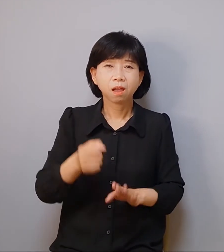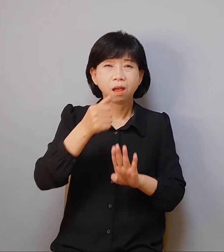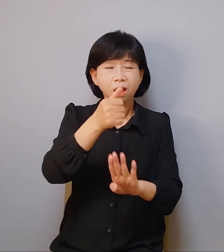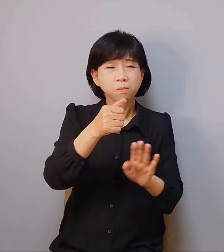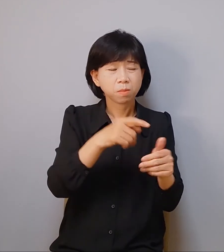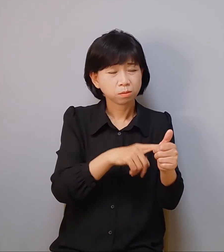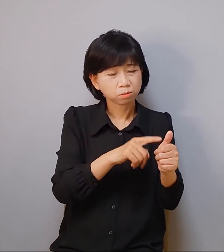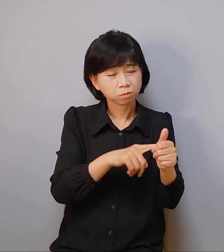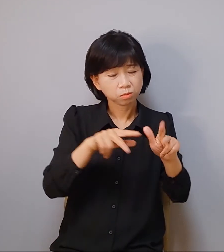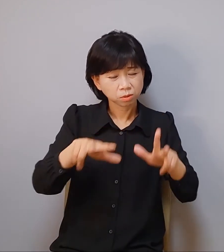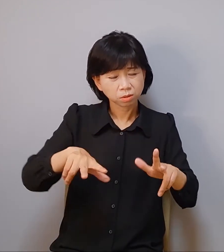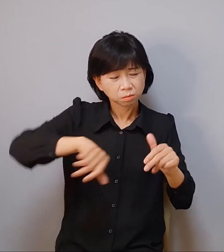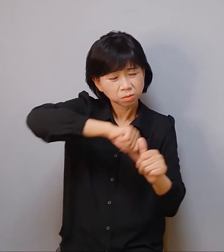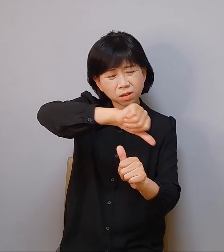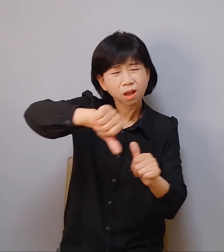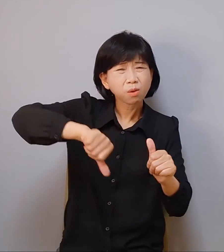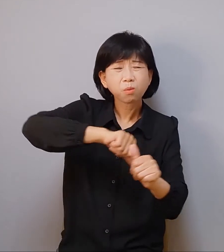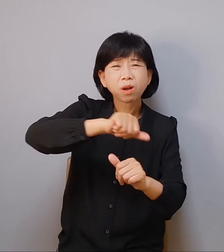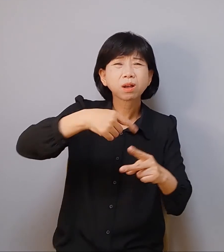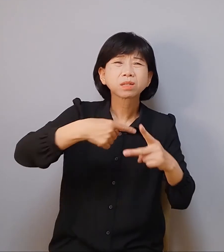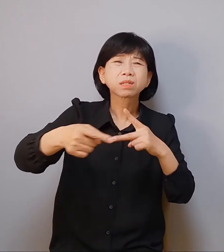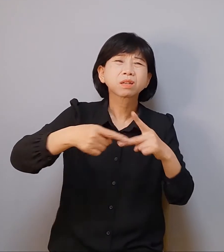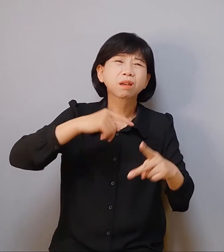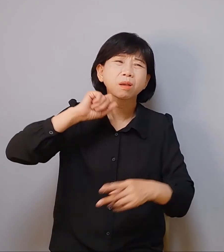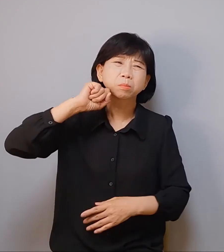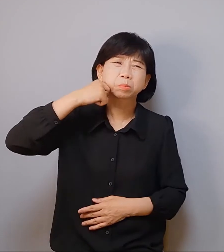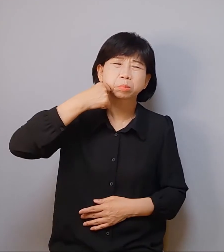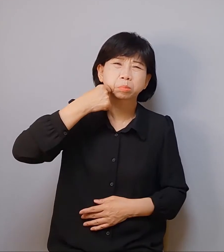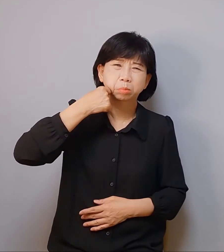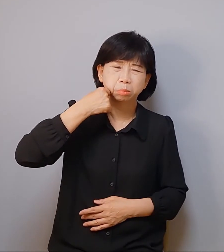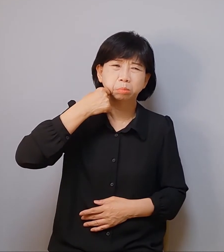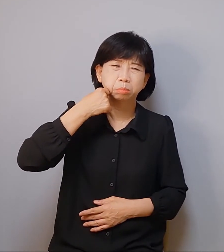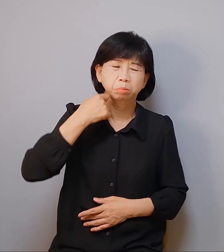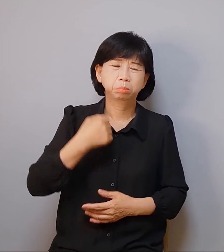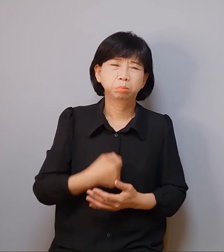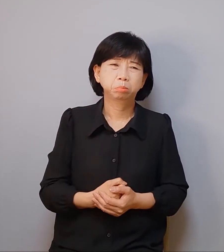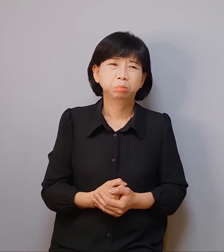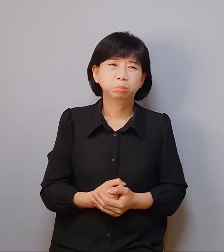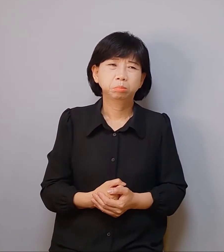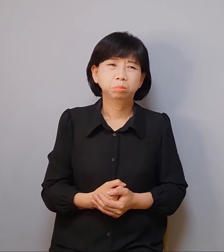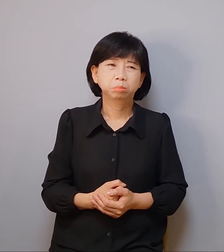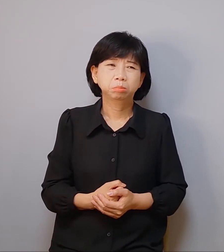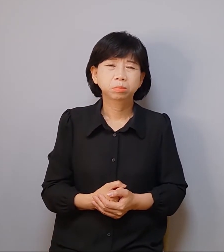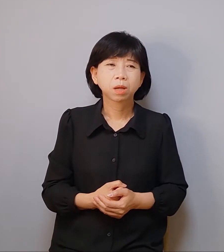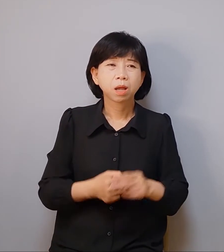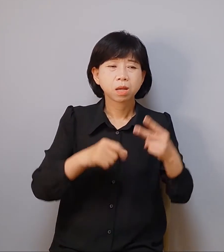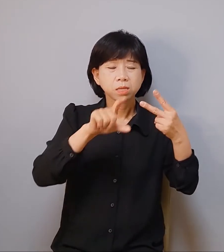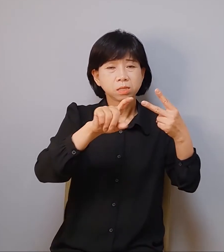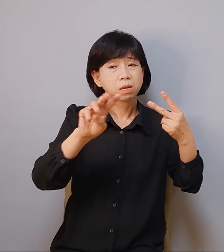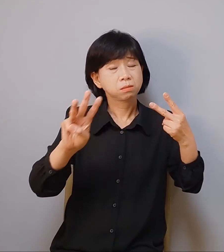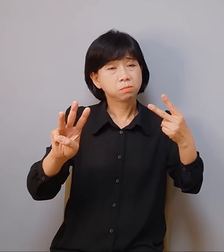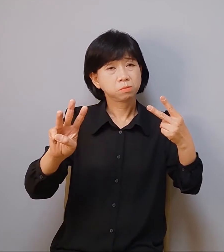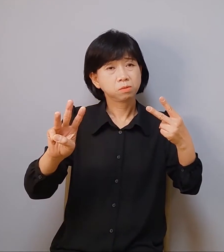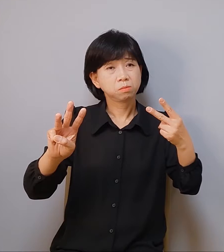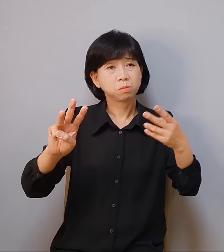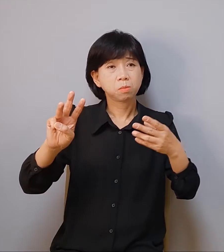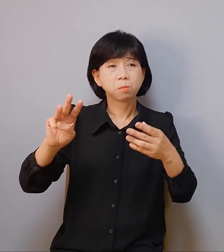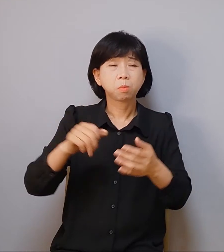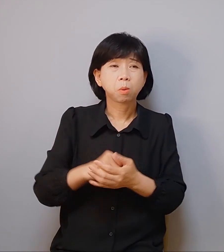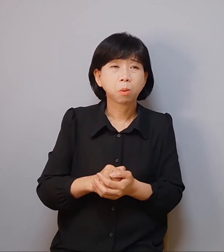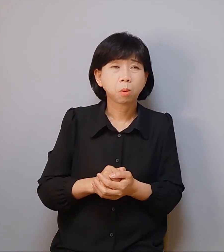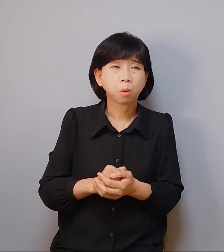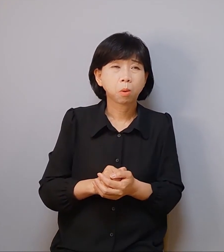않는 거죠. 3절을 한번 보겠습니다. 이 묵시는 정한 때가 있나니, 정한 때,